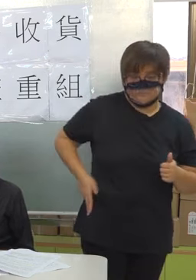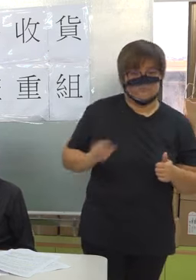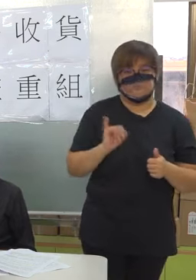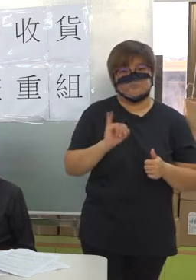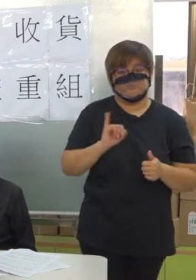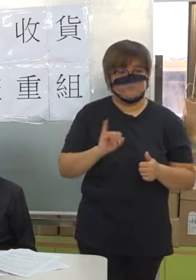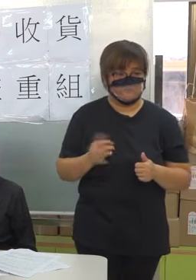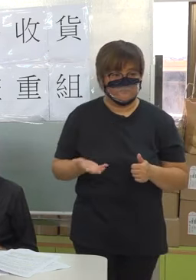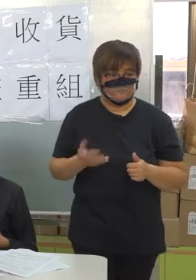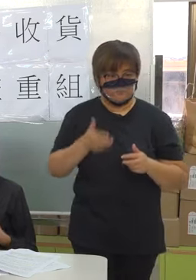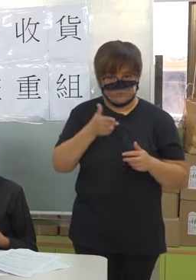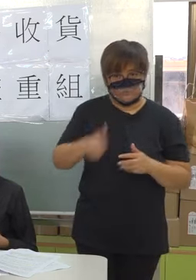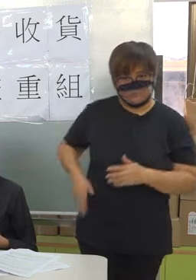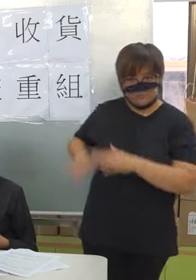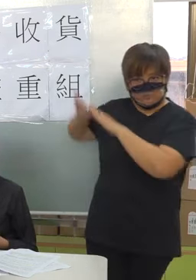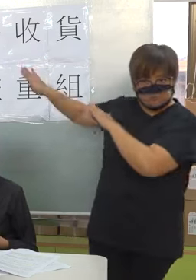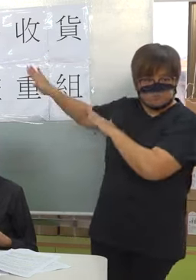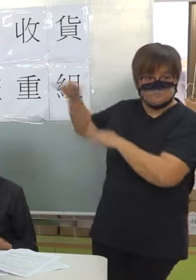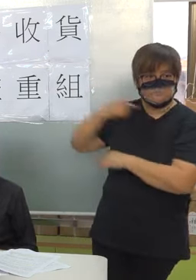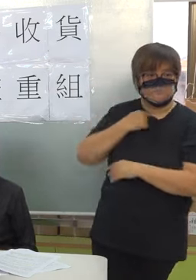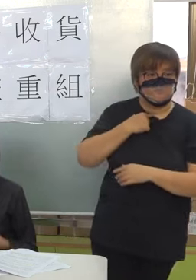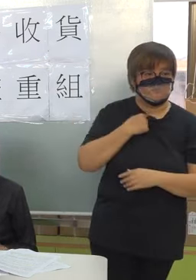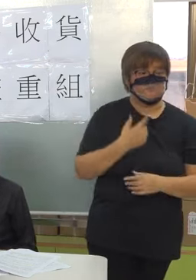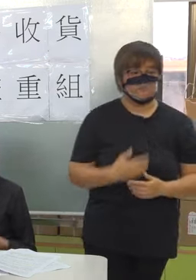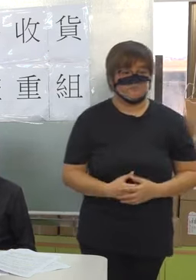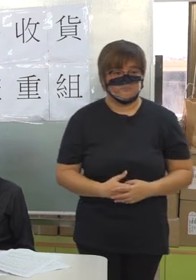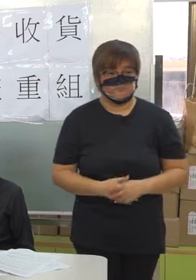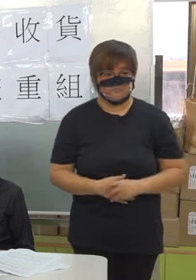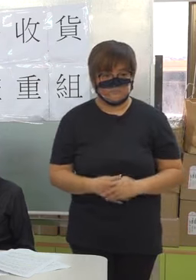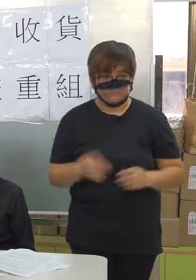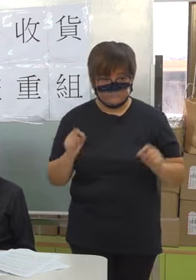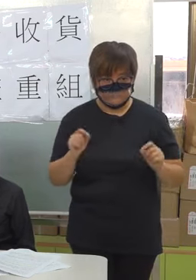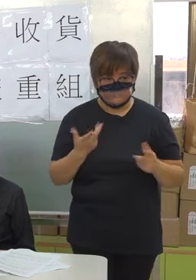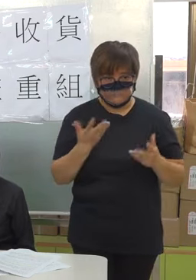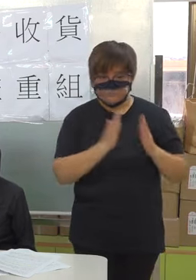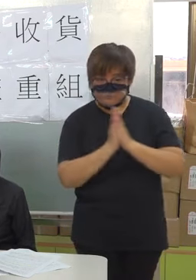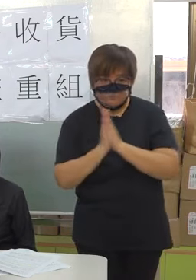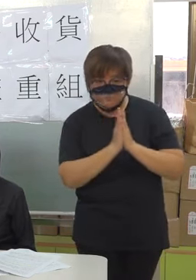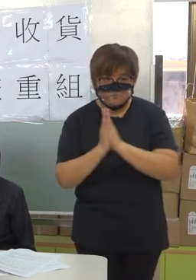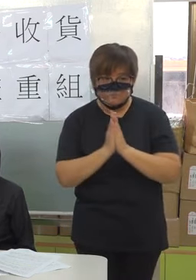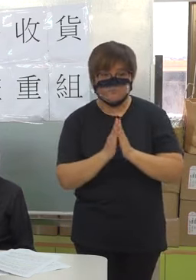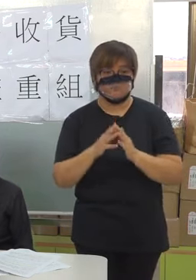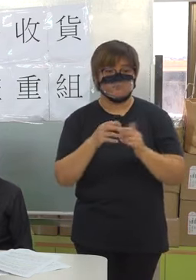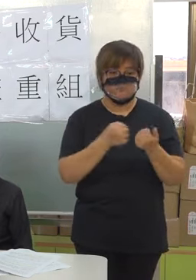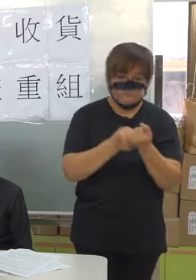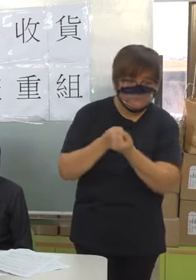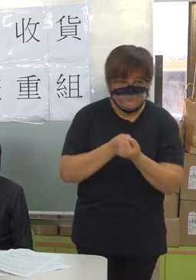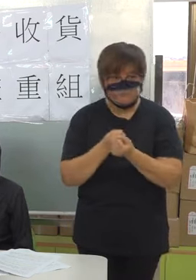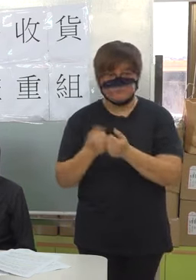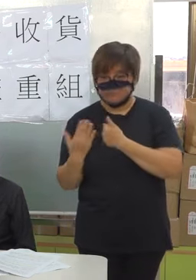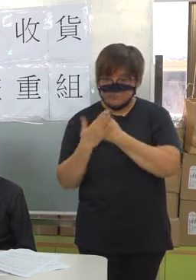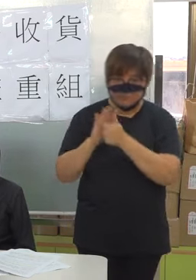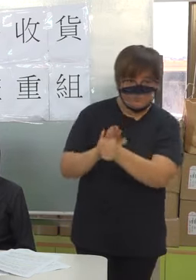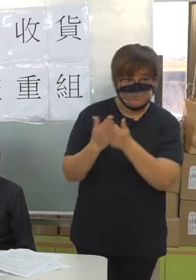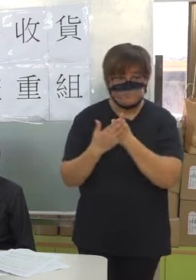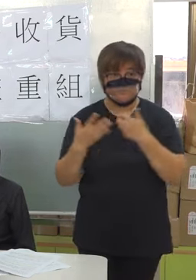執法的。咁樣呢個係我哋即集中的兩項建議。其實我哋最核心的就是麻煩你警方去除軍事化，不要